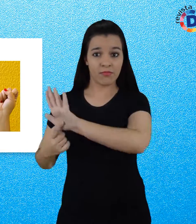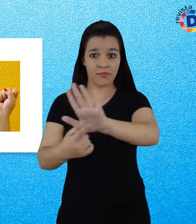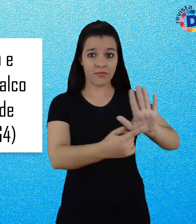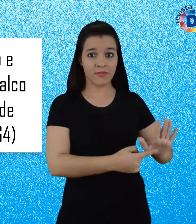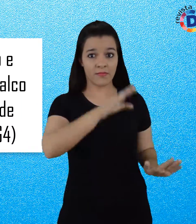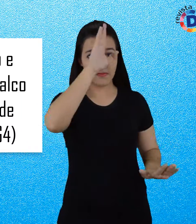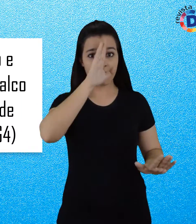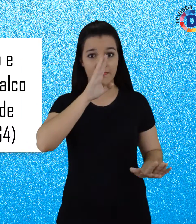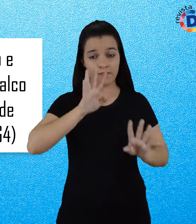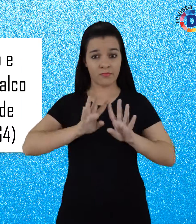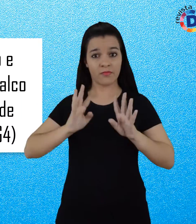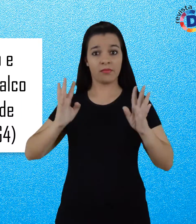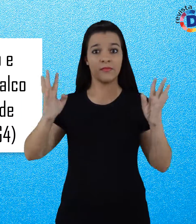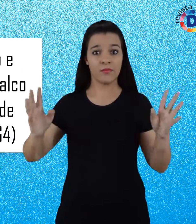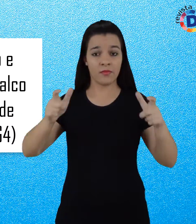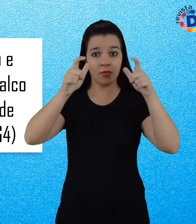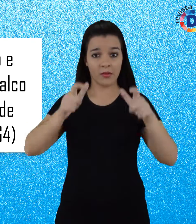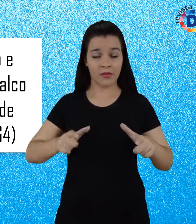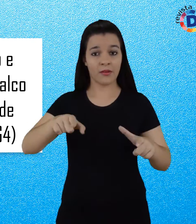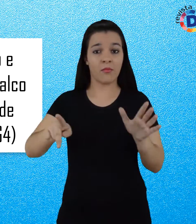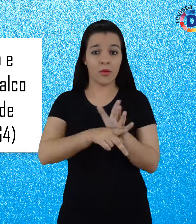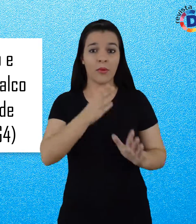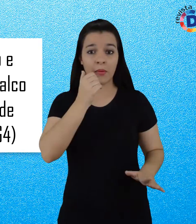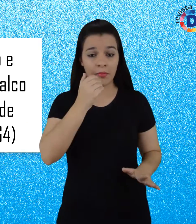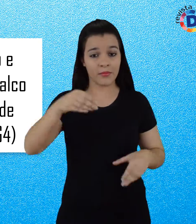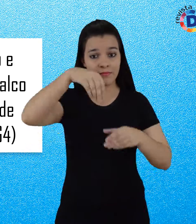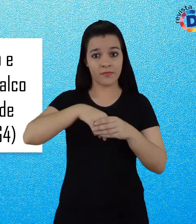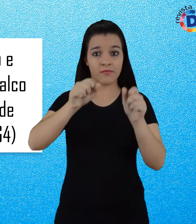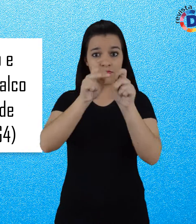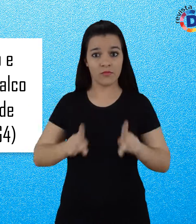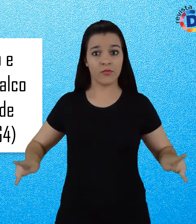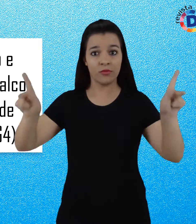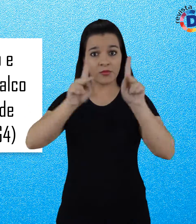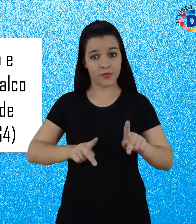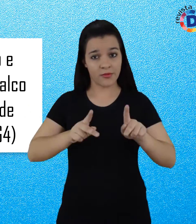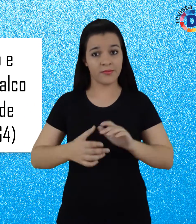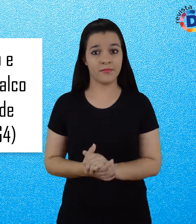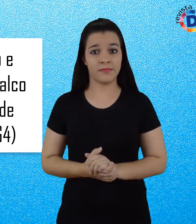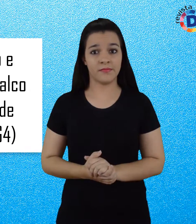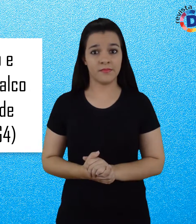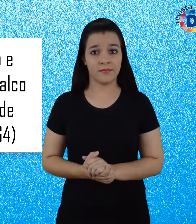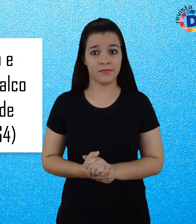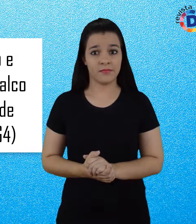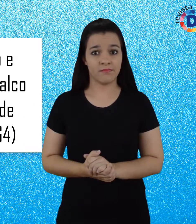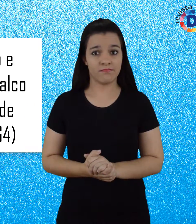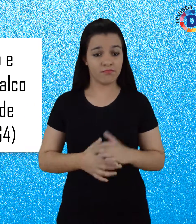gratuito e acontece às 19h no palco montado na Praça de Alimentação, piso G4 do